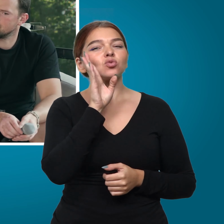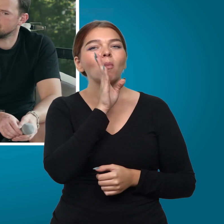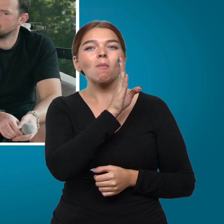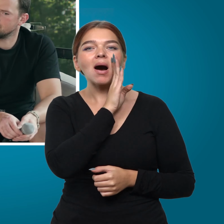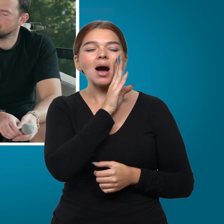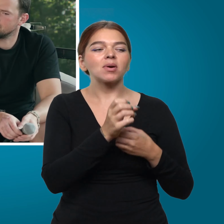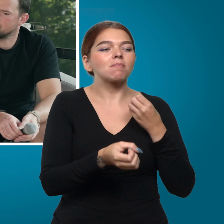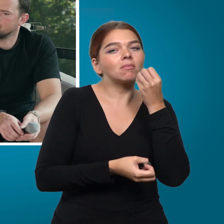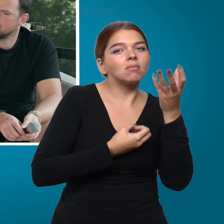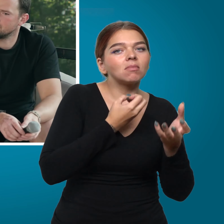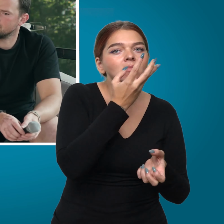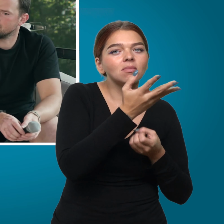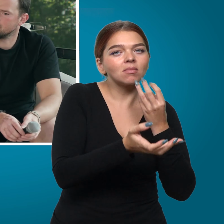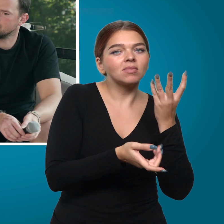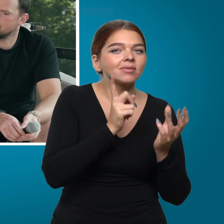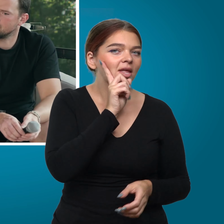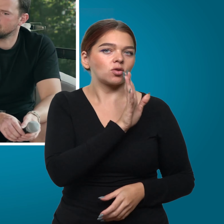guli.